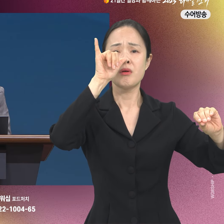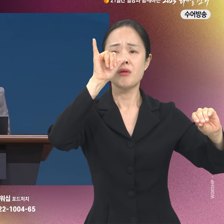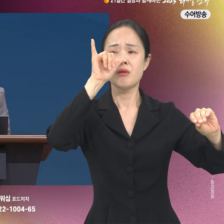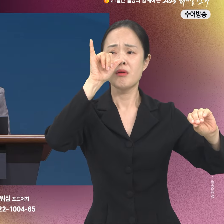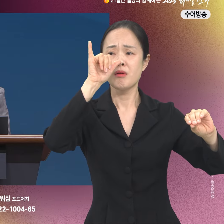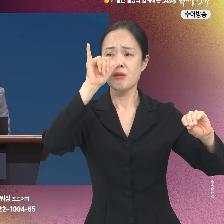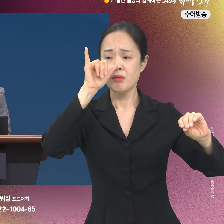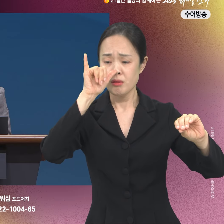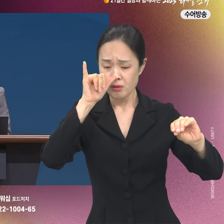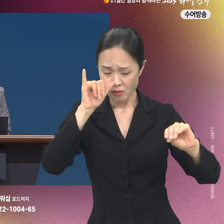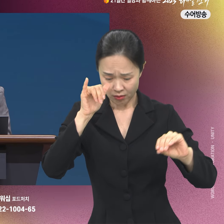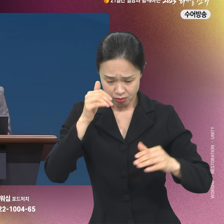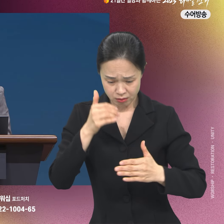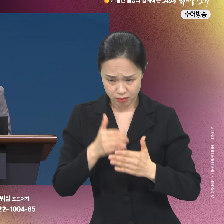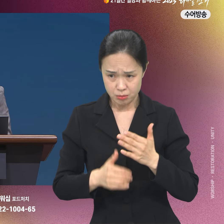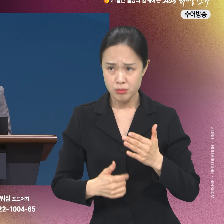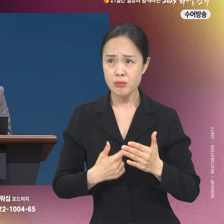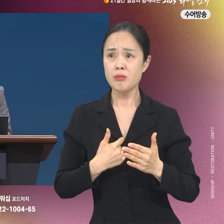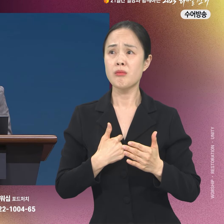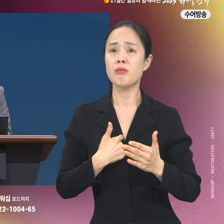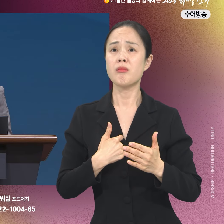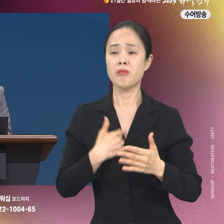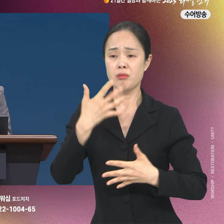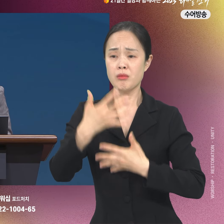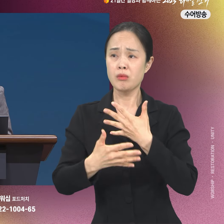그렇게 만들었습니다.